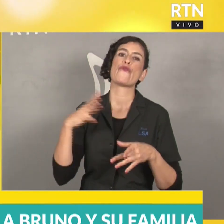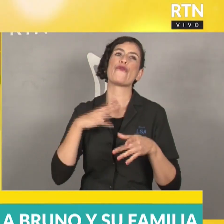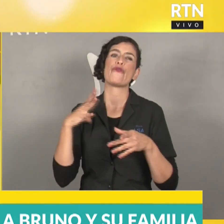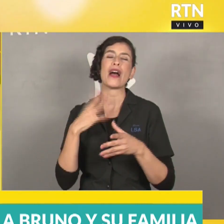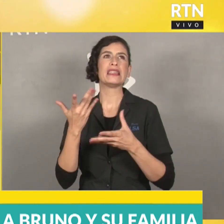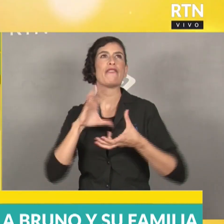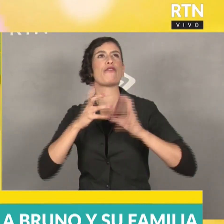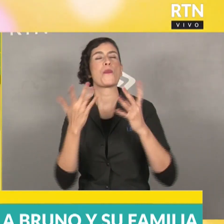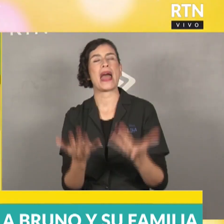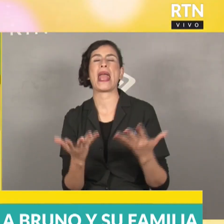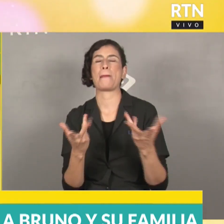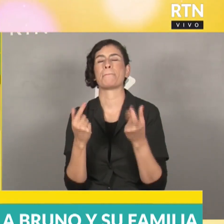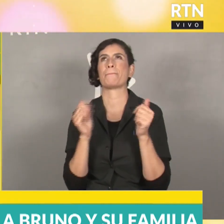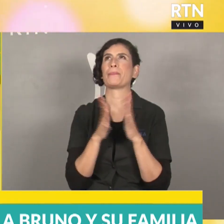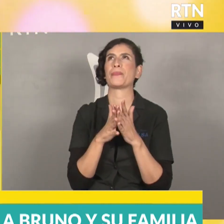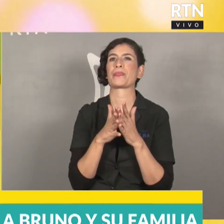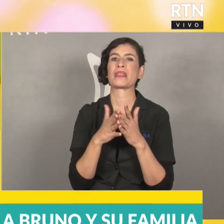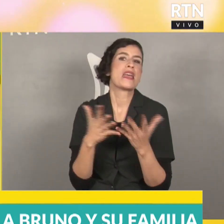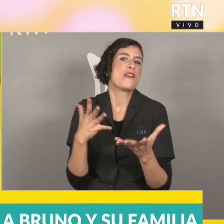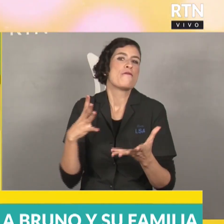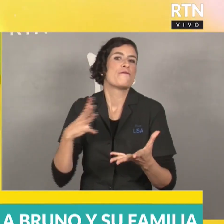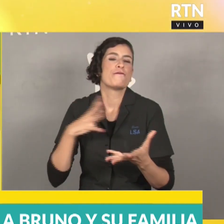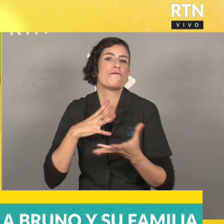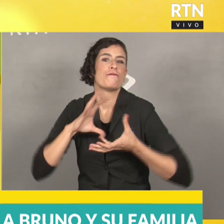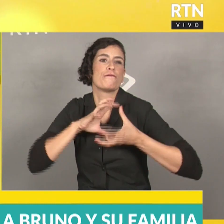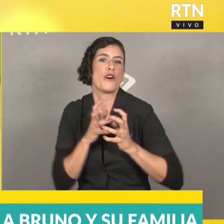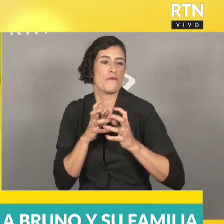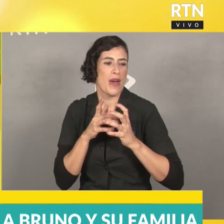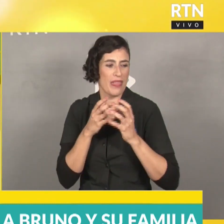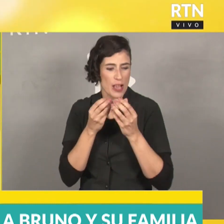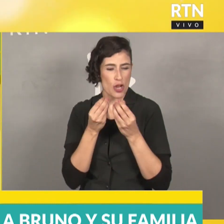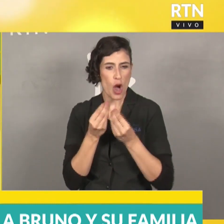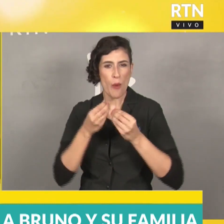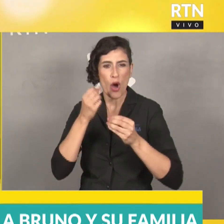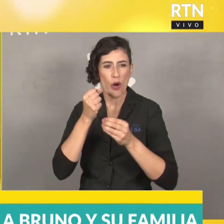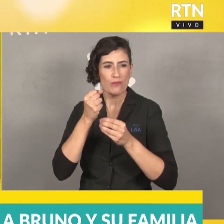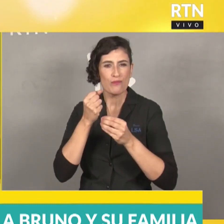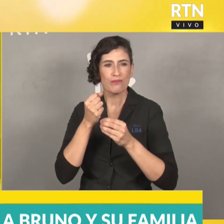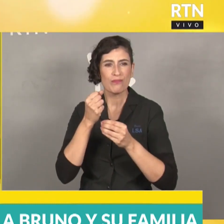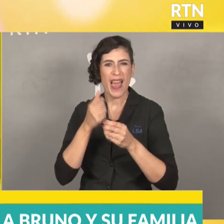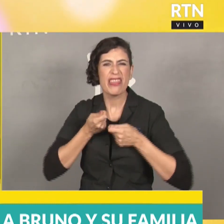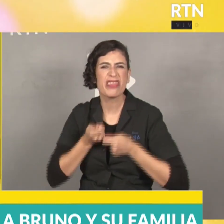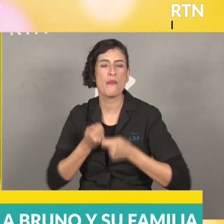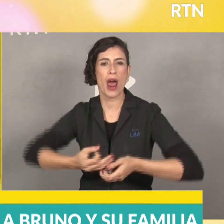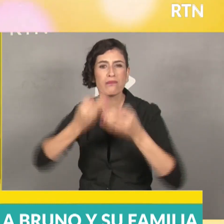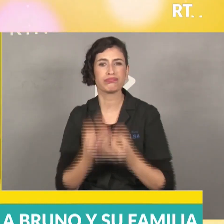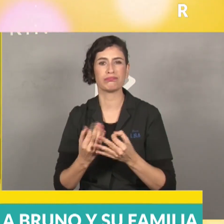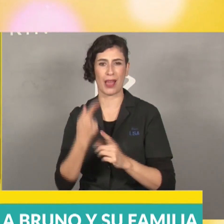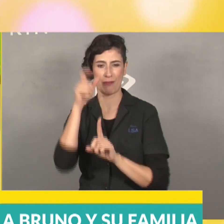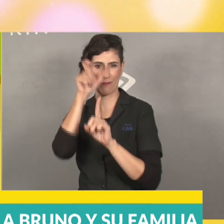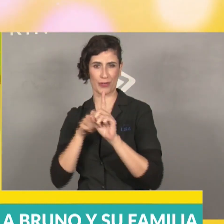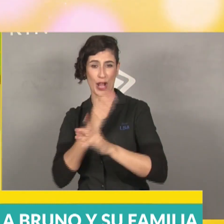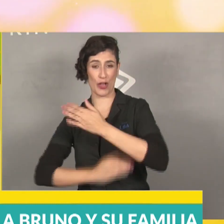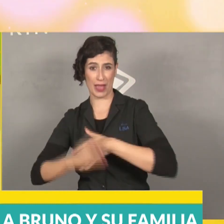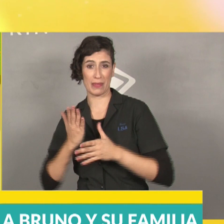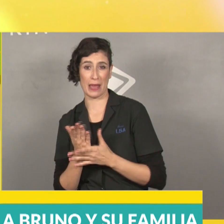te diría, de trabajar con una persona con discapacidad. Al día de hoy, en lo estatal, en la